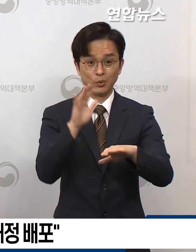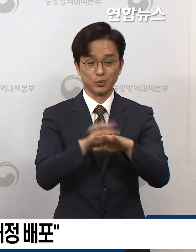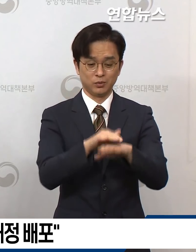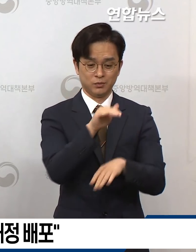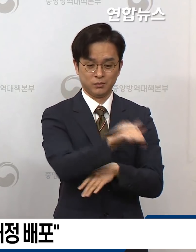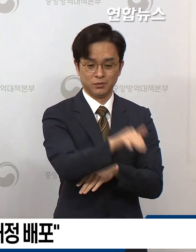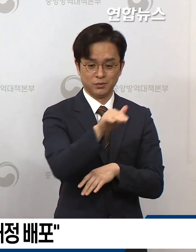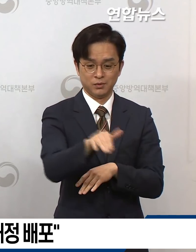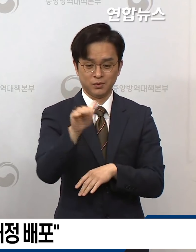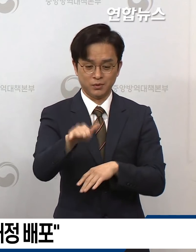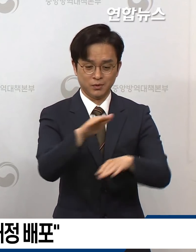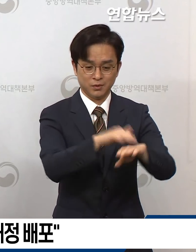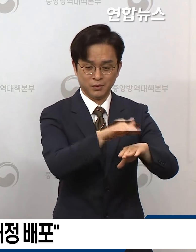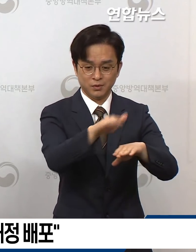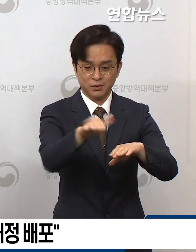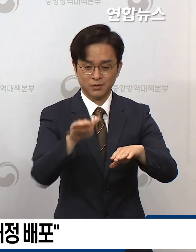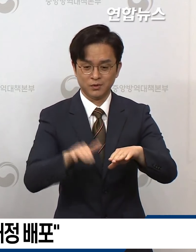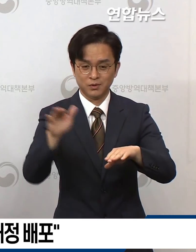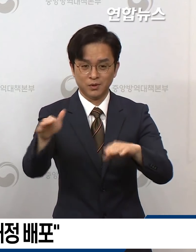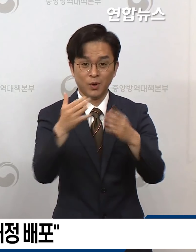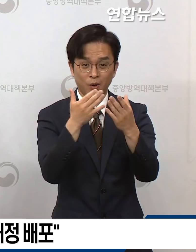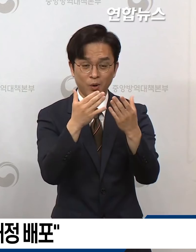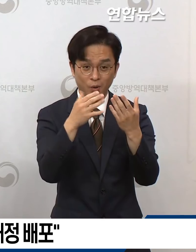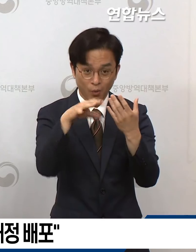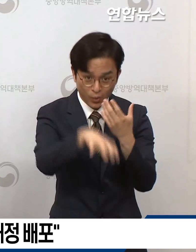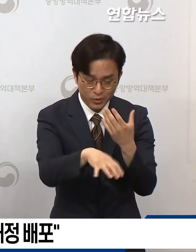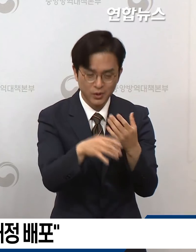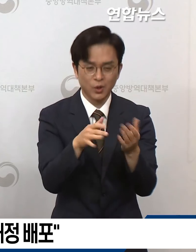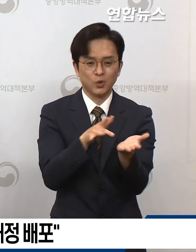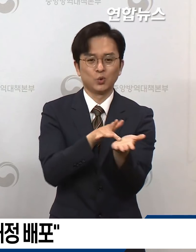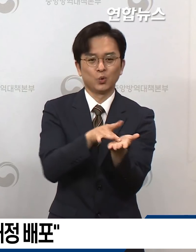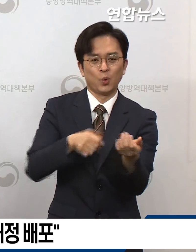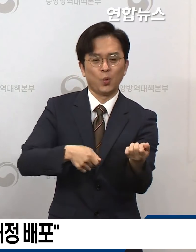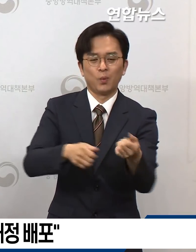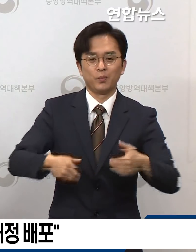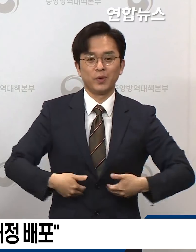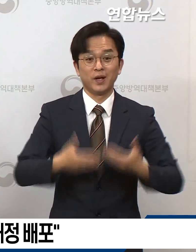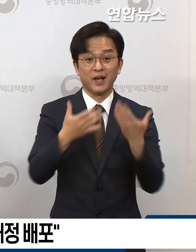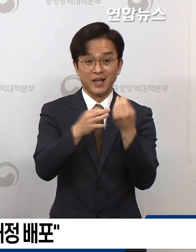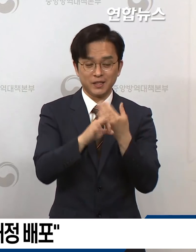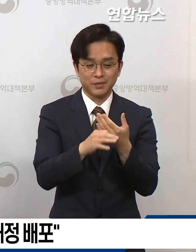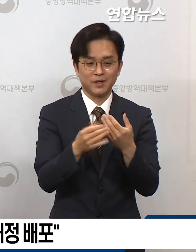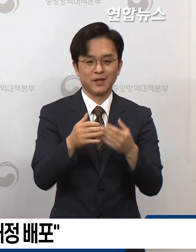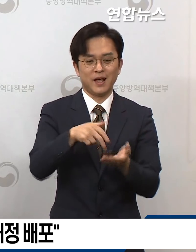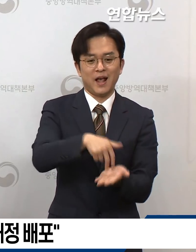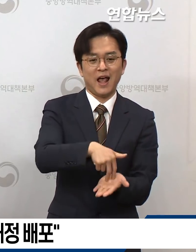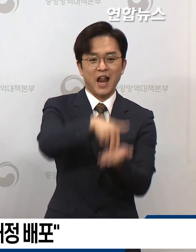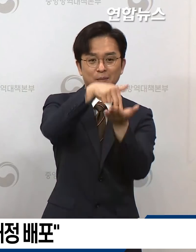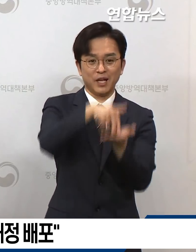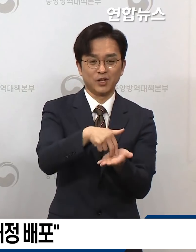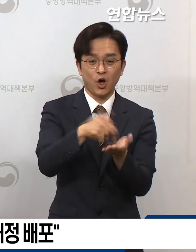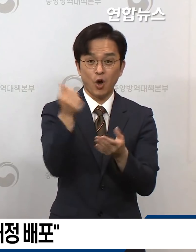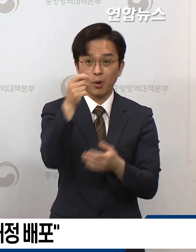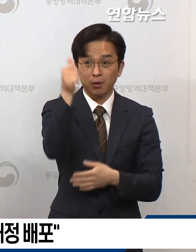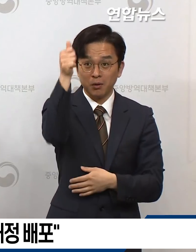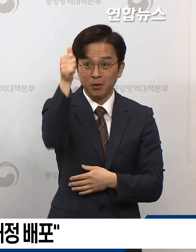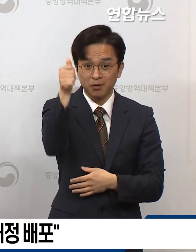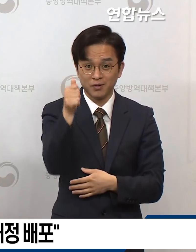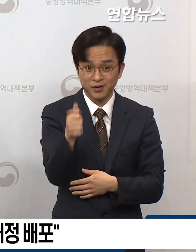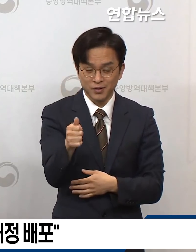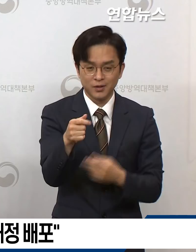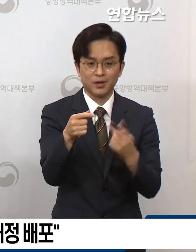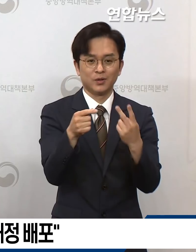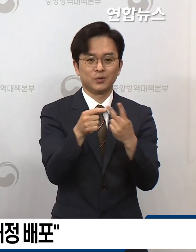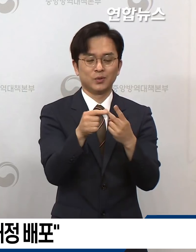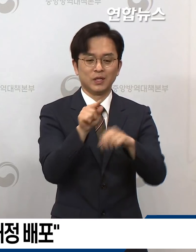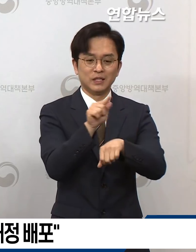가장 중요합니다. 특히 엘리베이터 버튼, 손잡이 레일, 문 손잡이, 팔걸이, 등받이, 책상, 조명